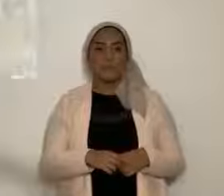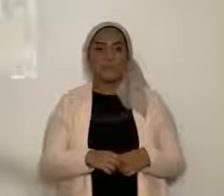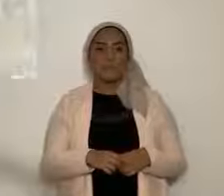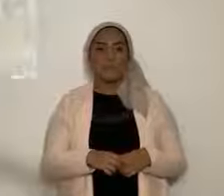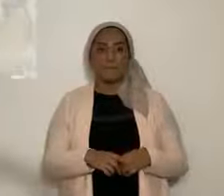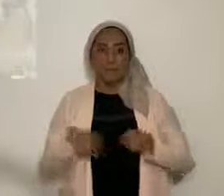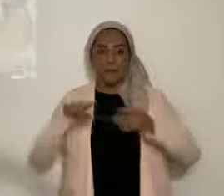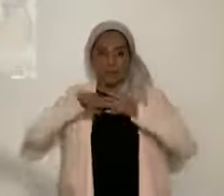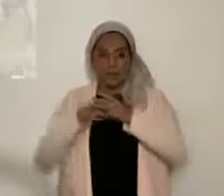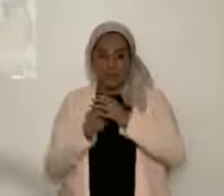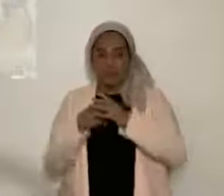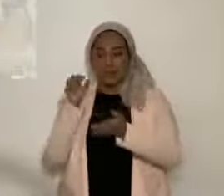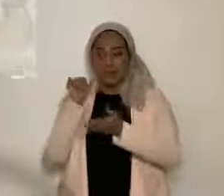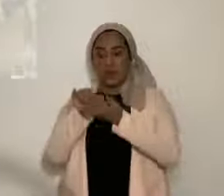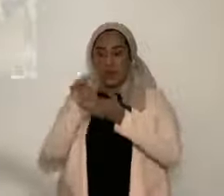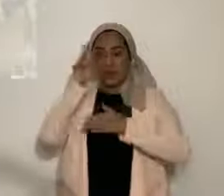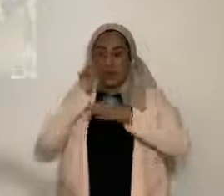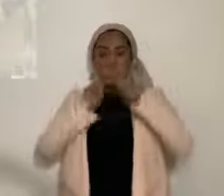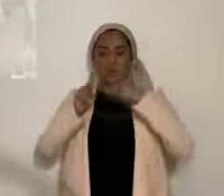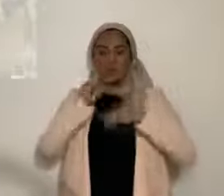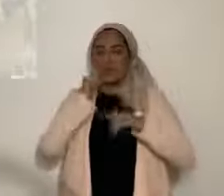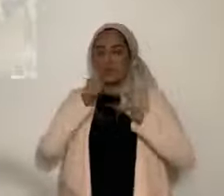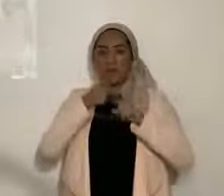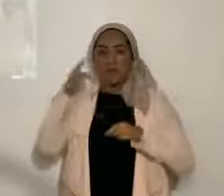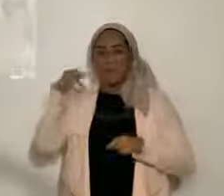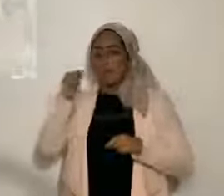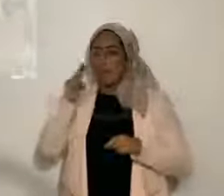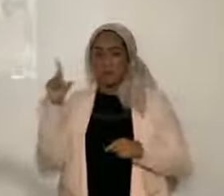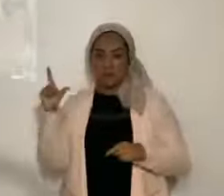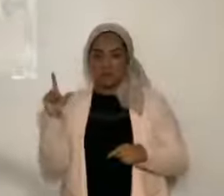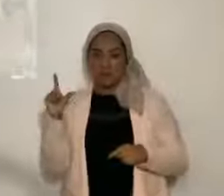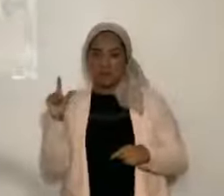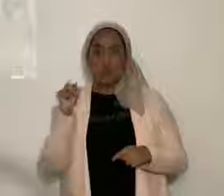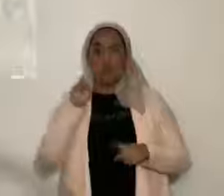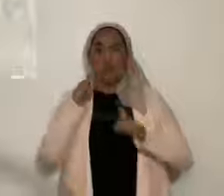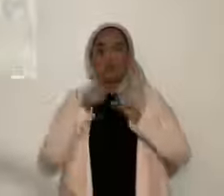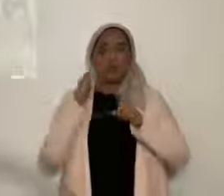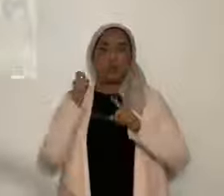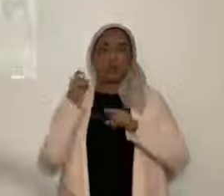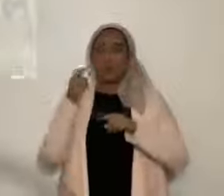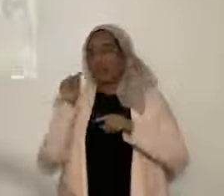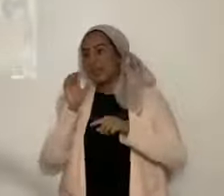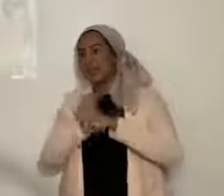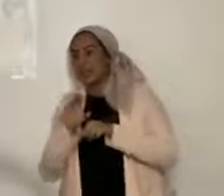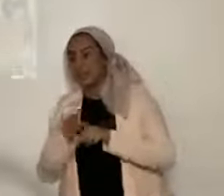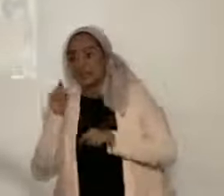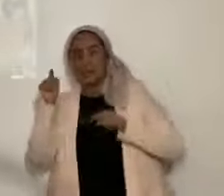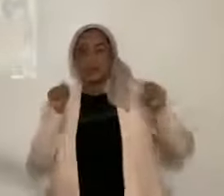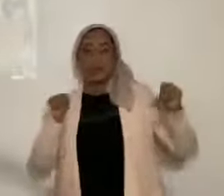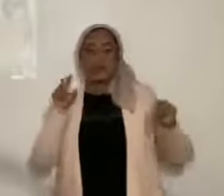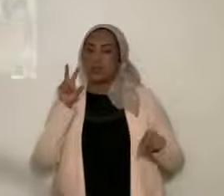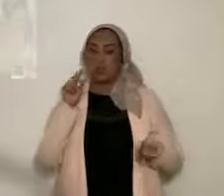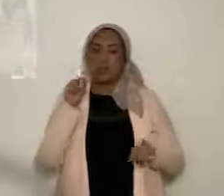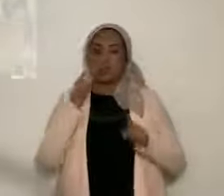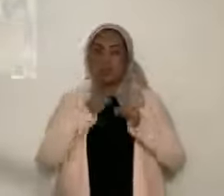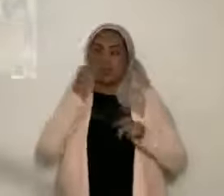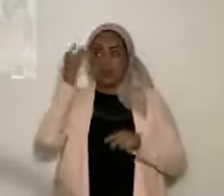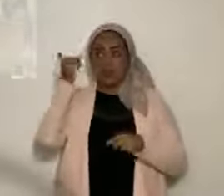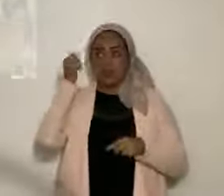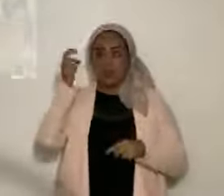El origen de esta profecía no es de Pablo, ni de la iglesia fulana, perengana, no, es de